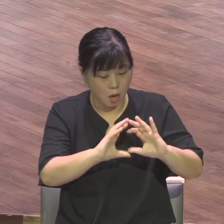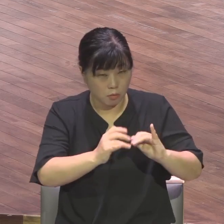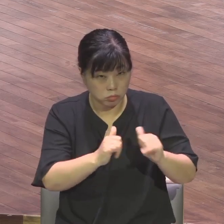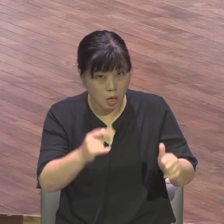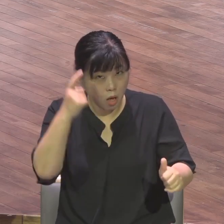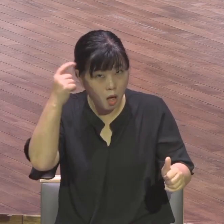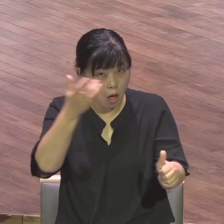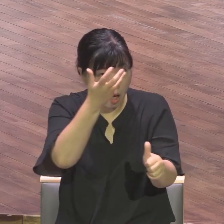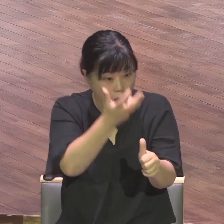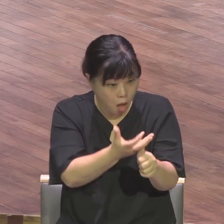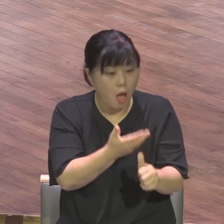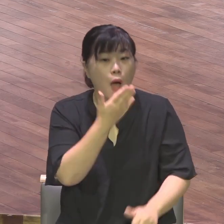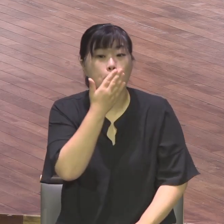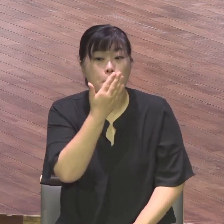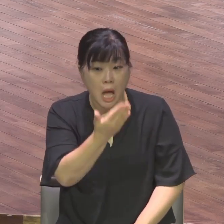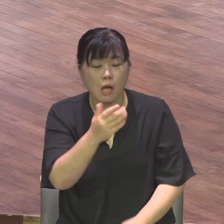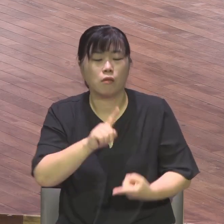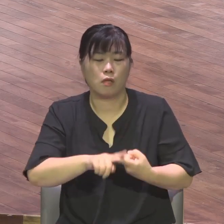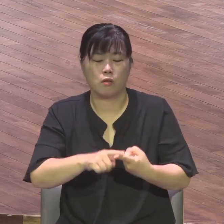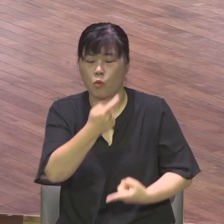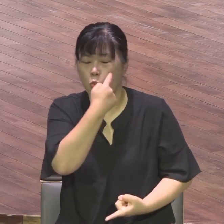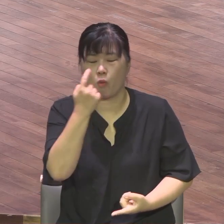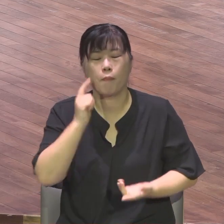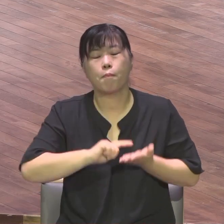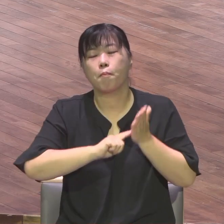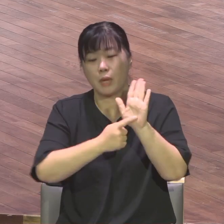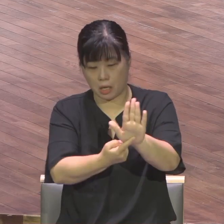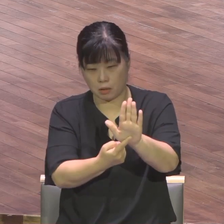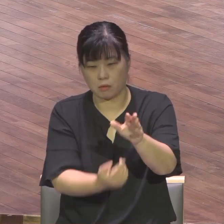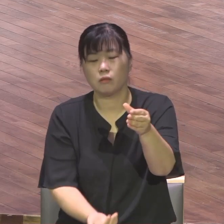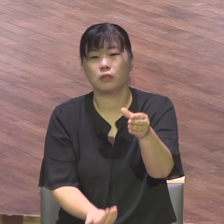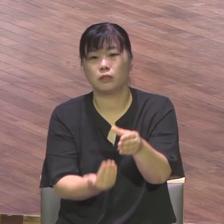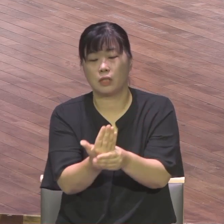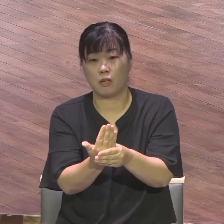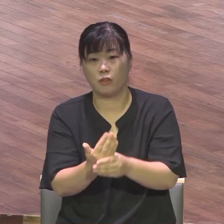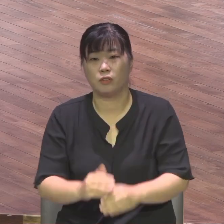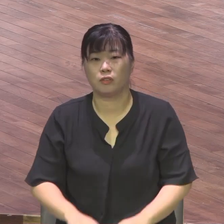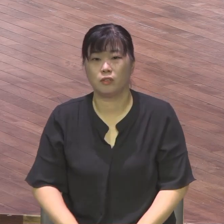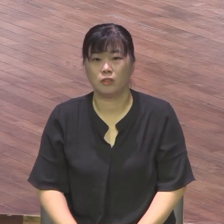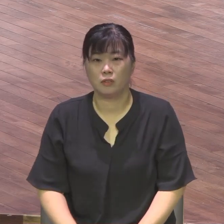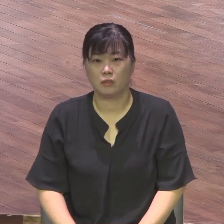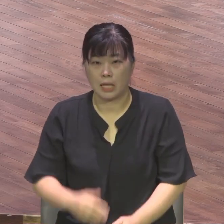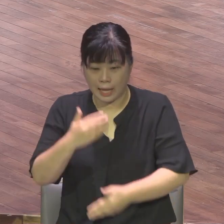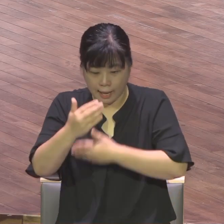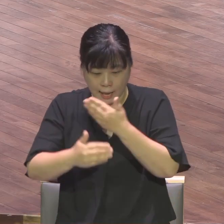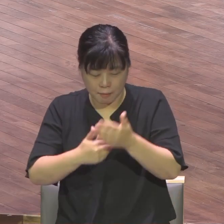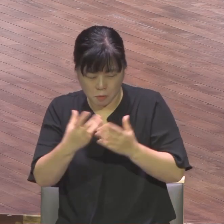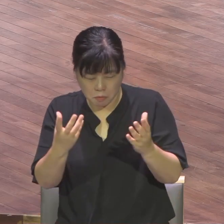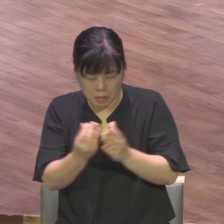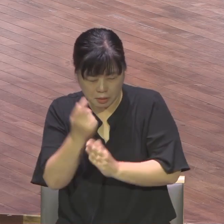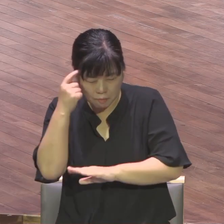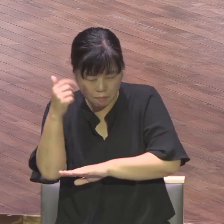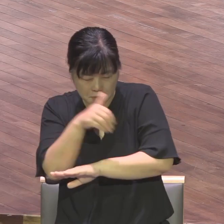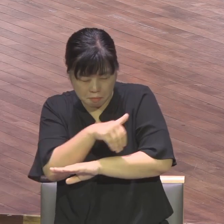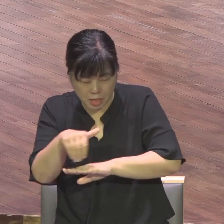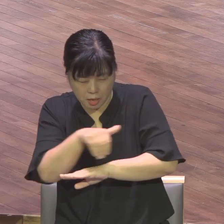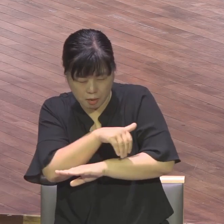이방 선교의 획기적인 시작이 하나님의 절대 주권적인 섭리와 간섭으로 시작되었다.